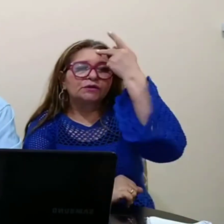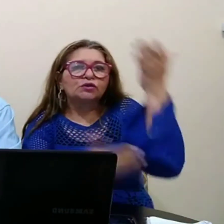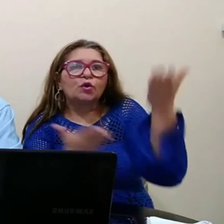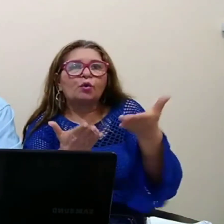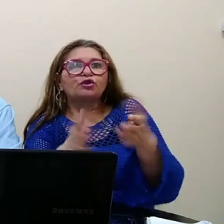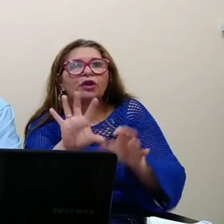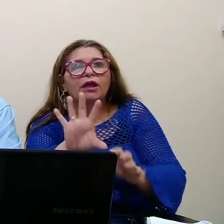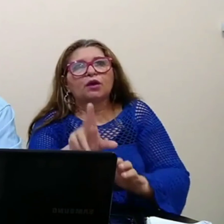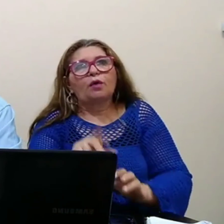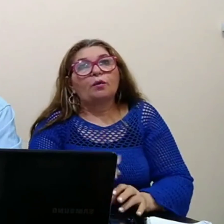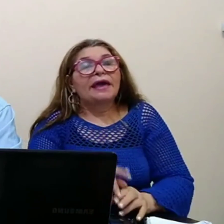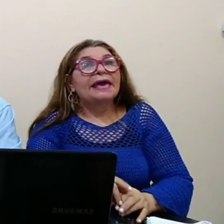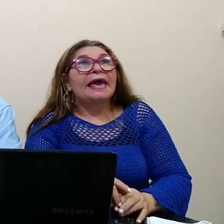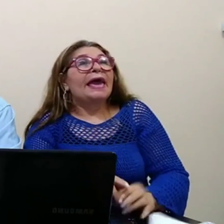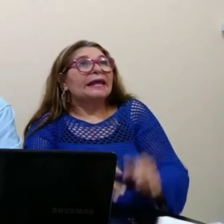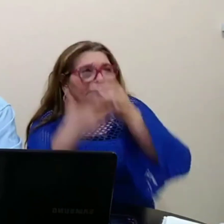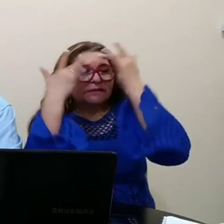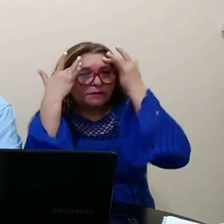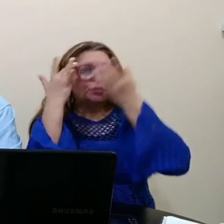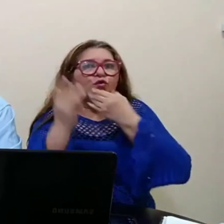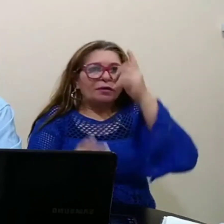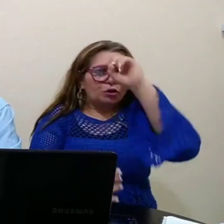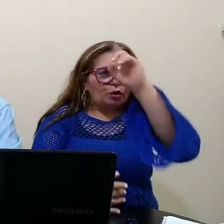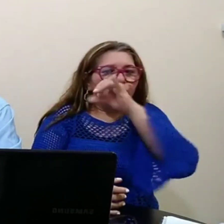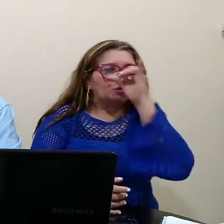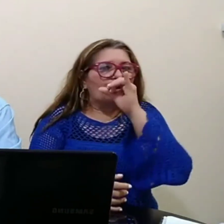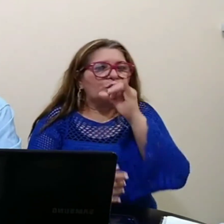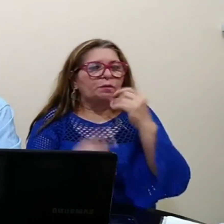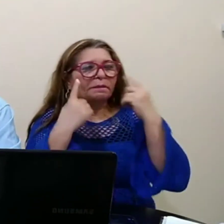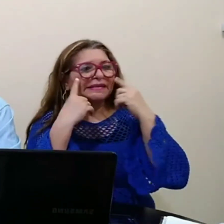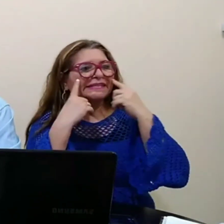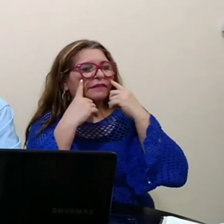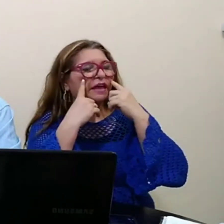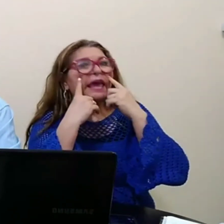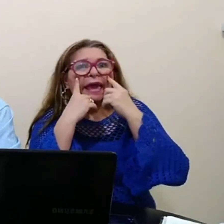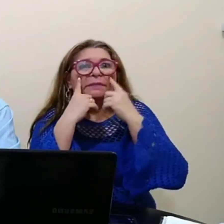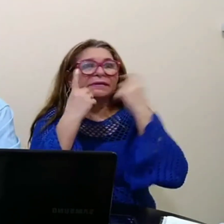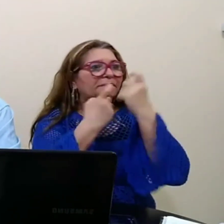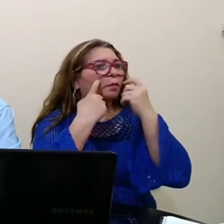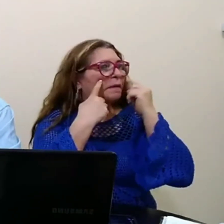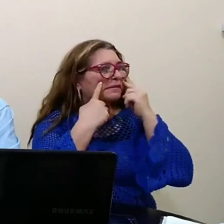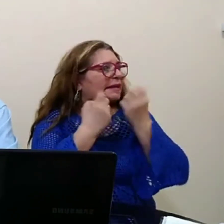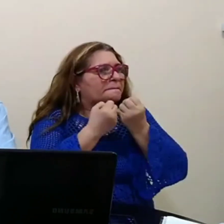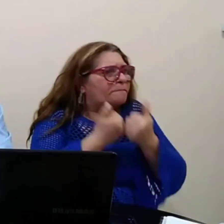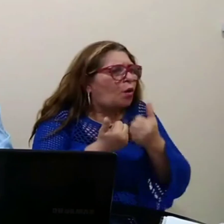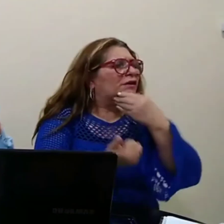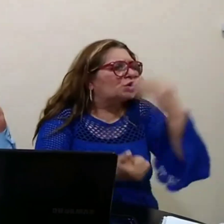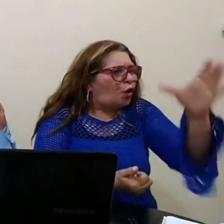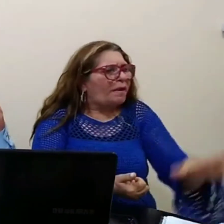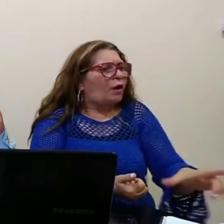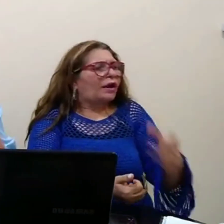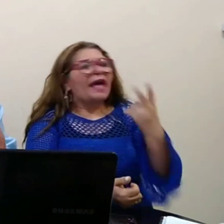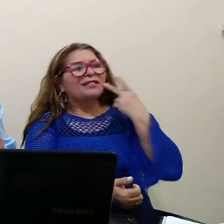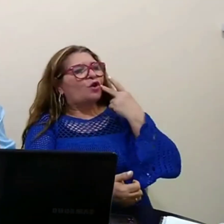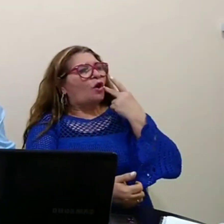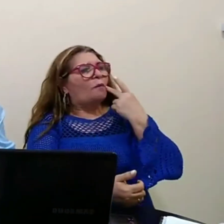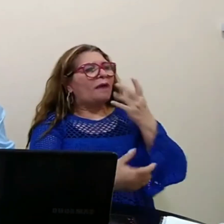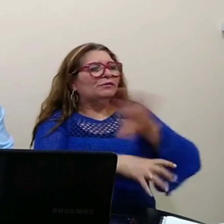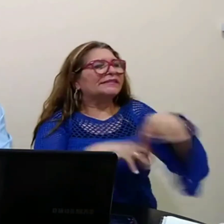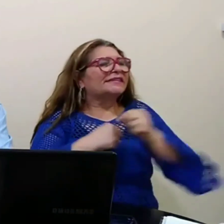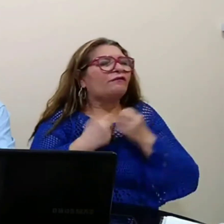da mesma maneira. Tem se preocupado muito com as coisas desta vida. Tem corrido atrás das coisas